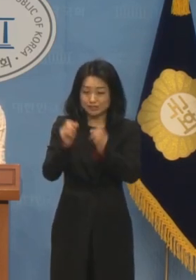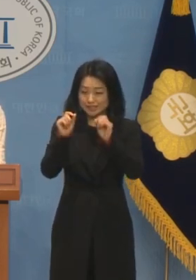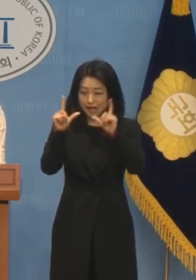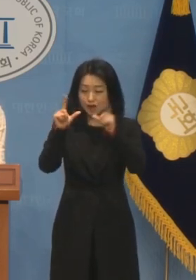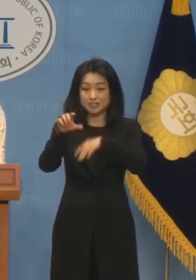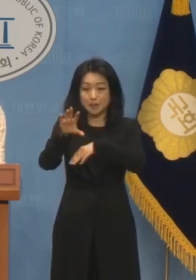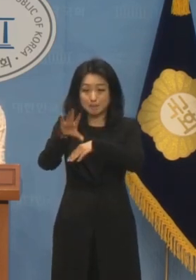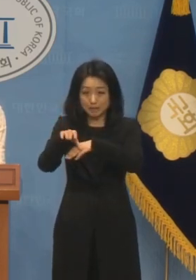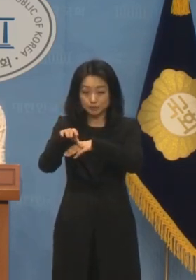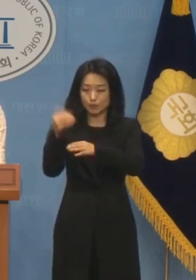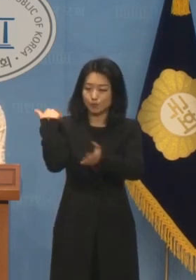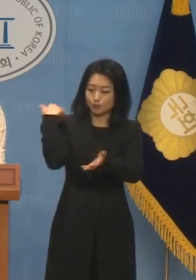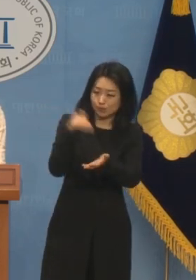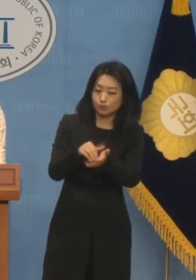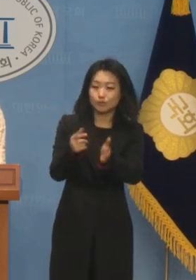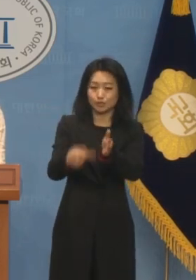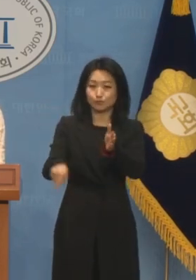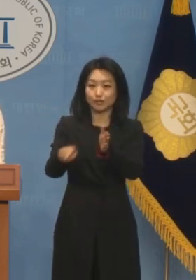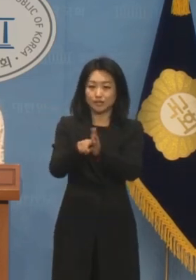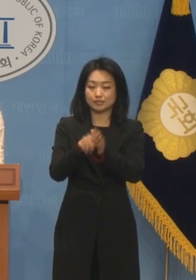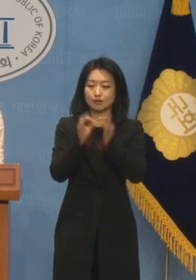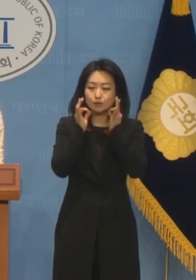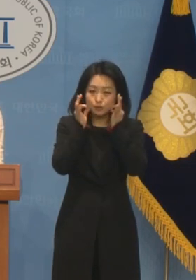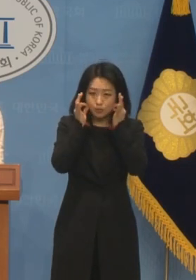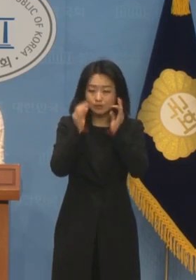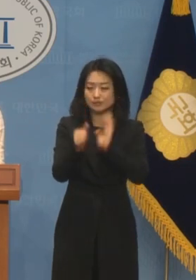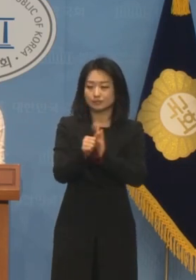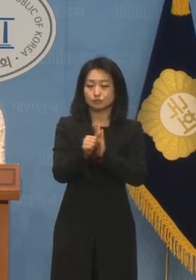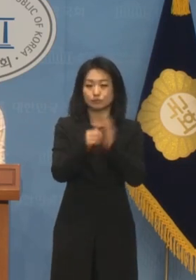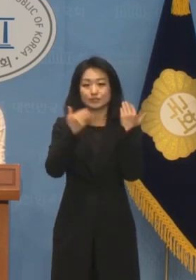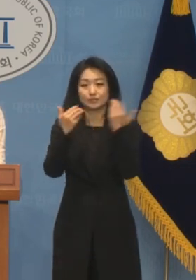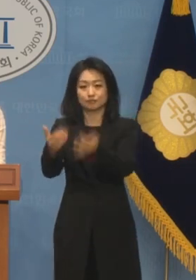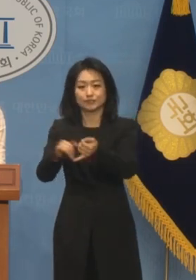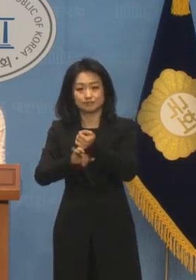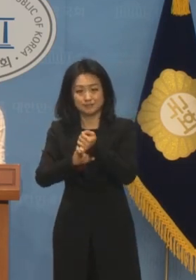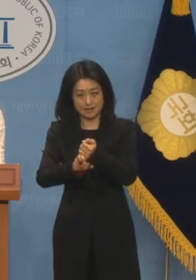깨어있는 방송으로 되돌리기 위해 최선을 다하겠습니다.